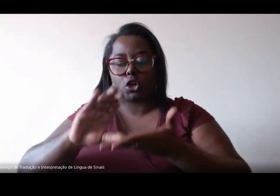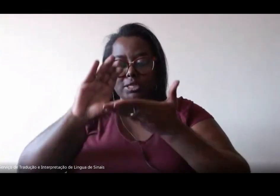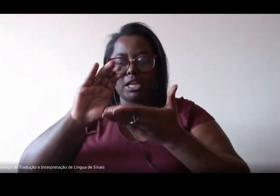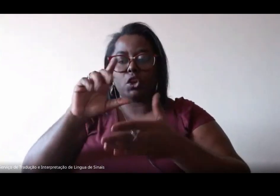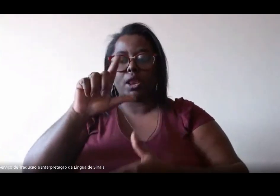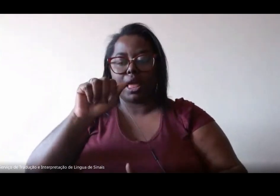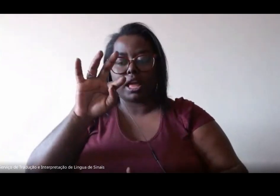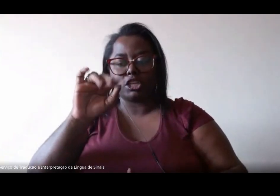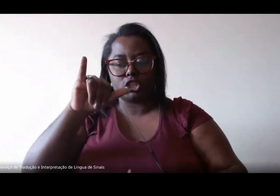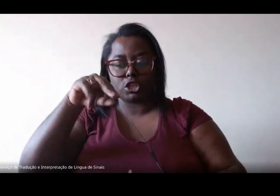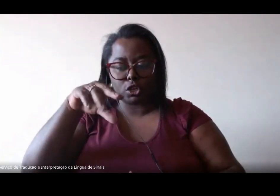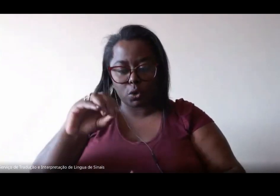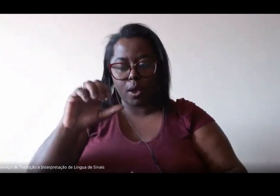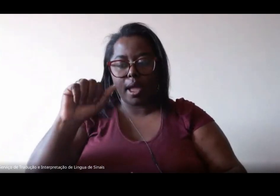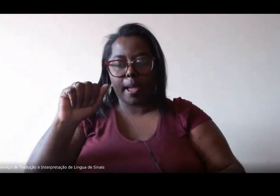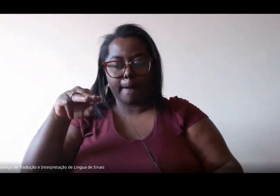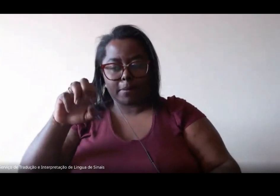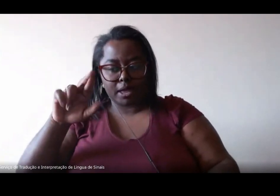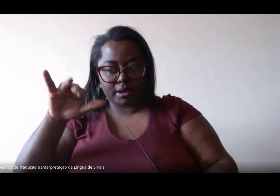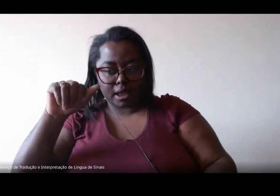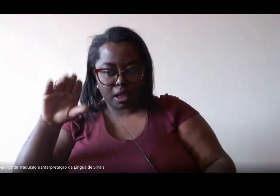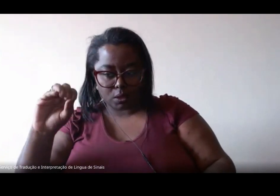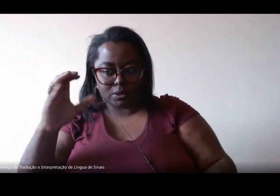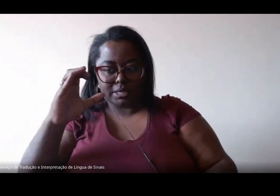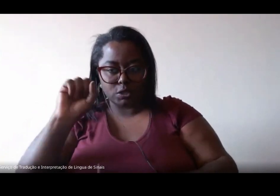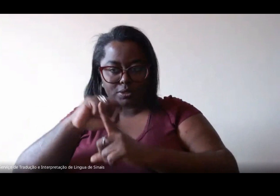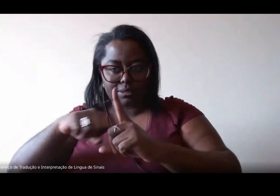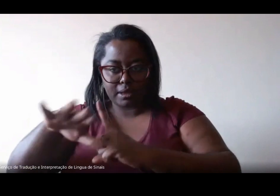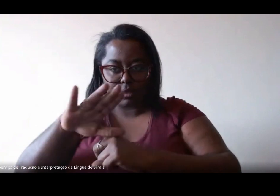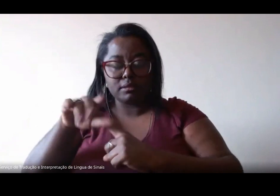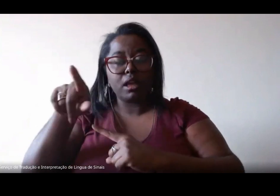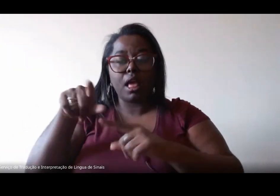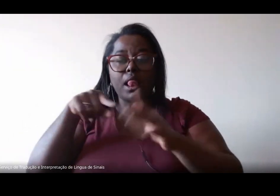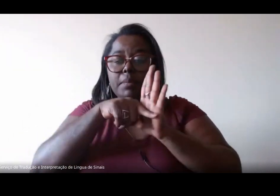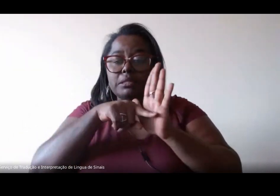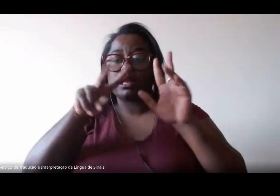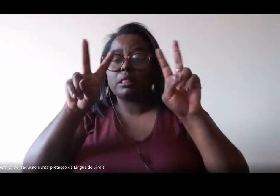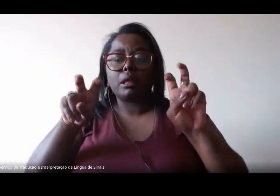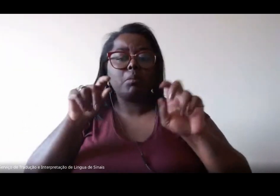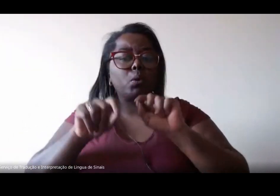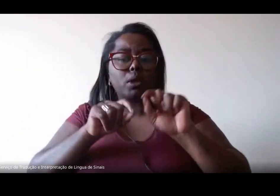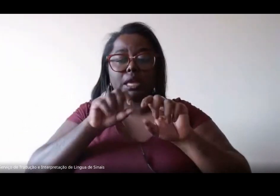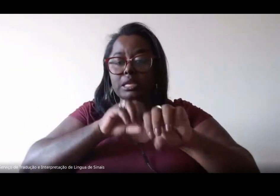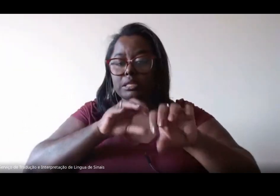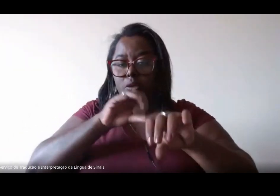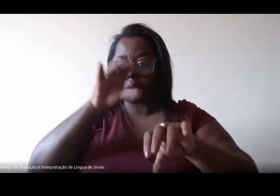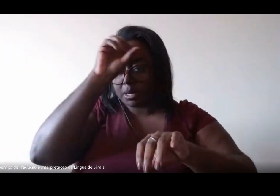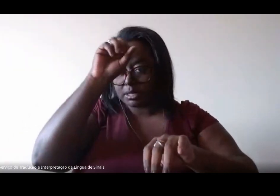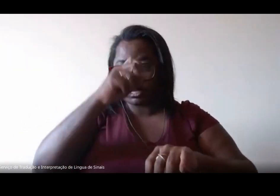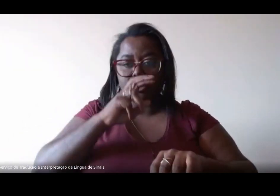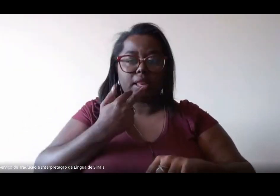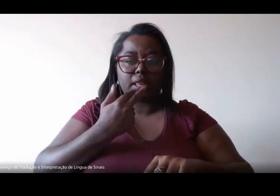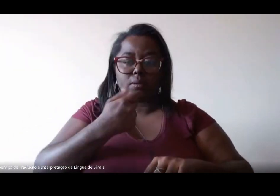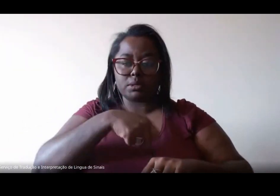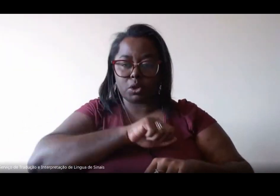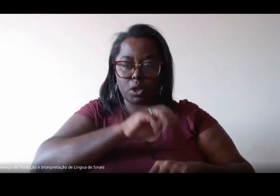Conselho Latino-Americano de Ciências Sociais. Desenvolve e orienta pesquisas principalmente nos seguintes temas: ensino-aprendizagem